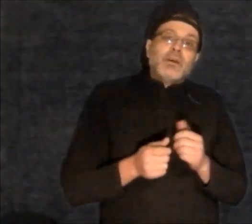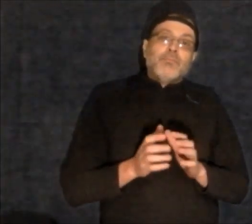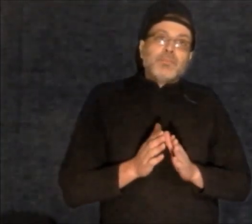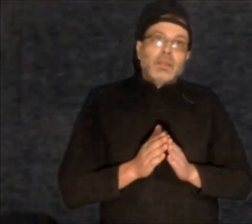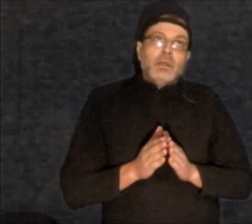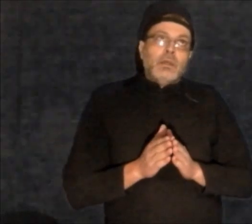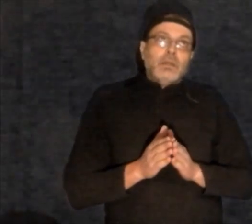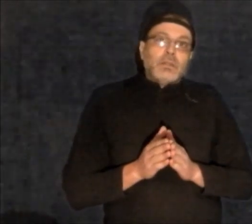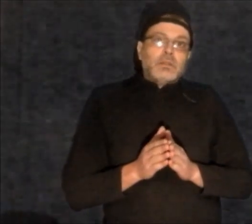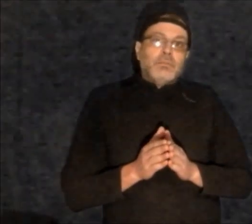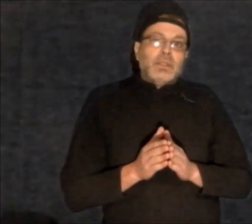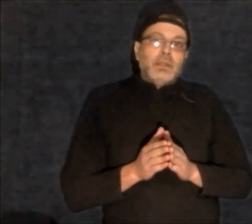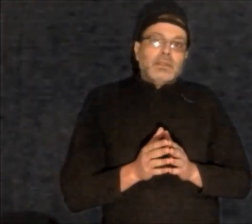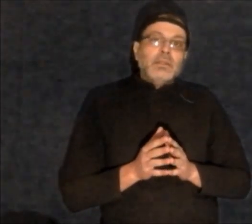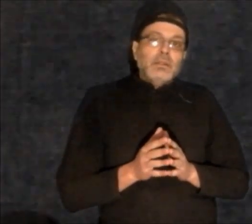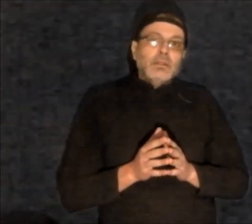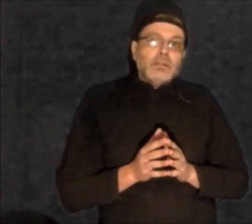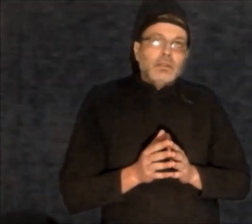بعض السبتي لطي